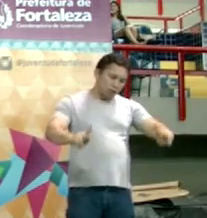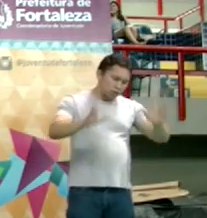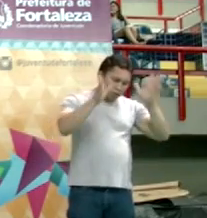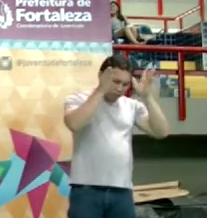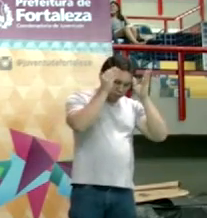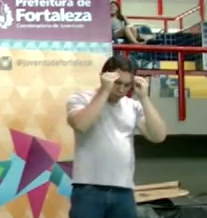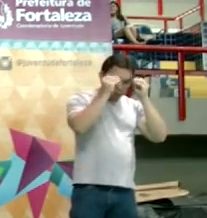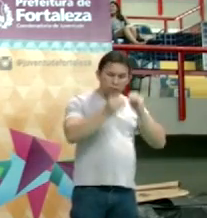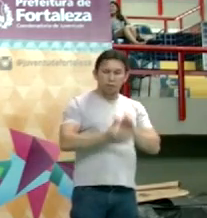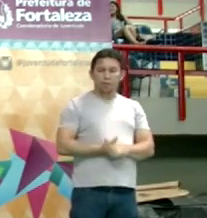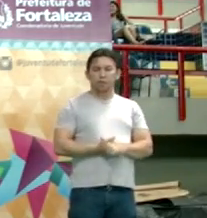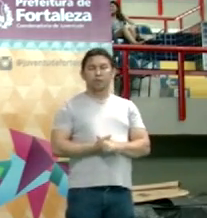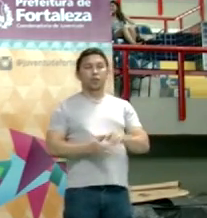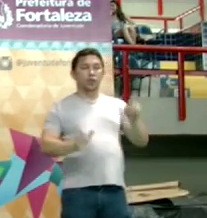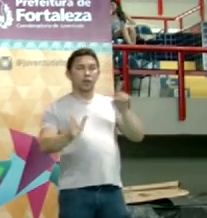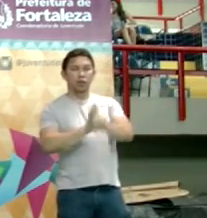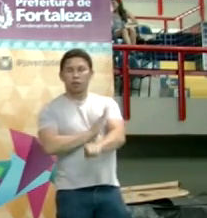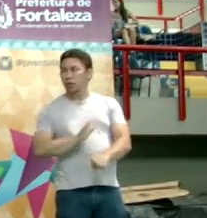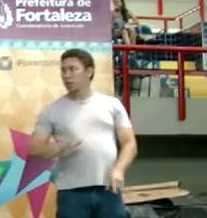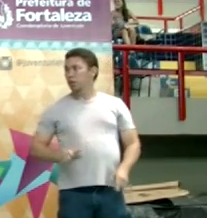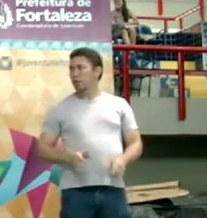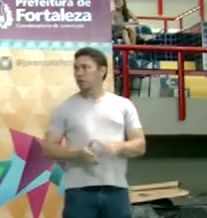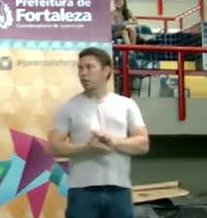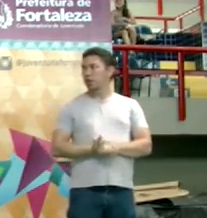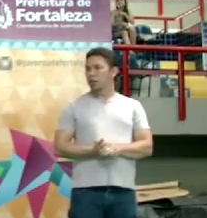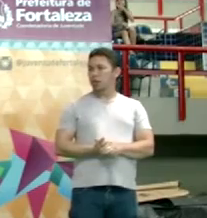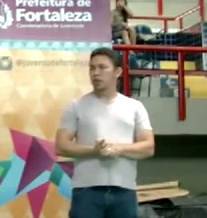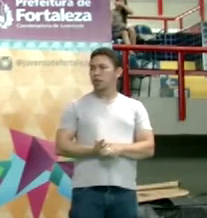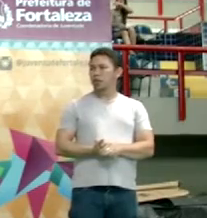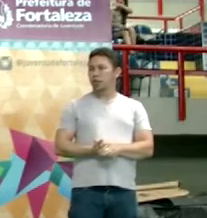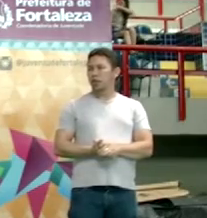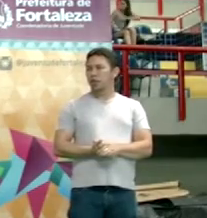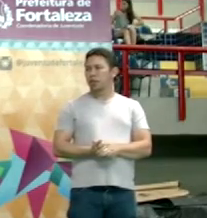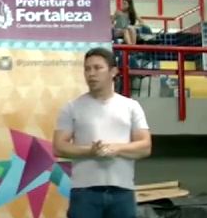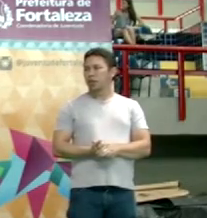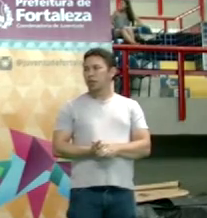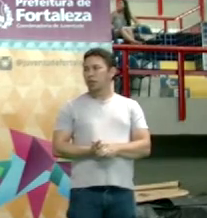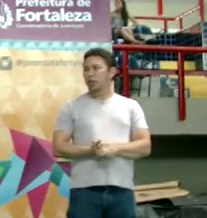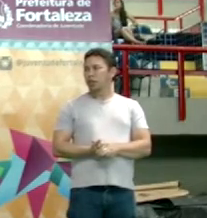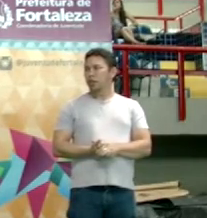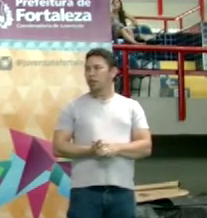Prontinho. Uma perguntinha aqui, antes da resposta logo, né?